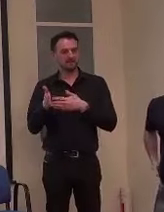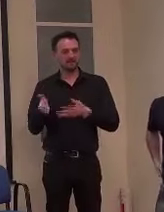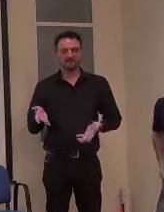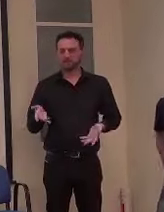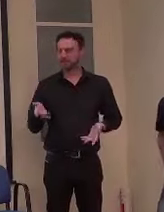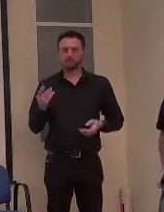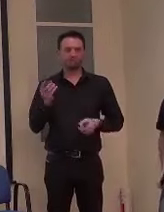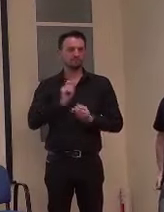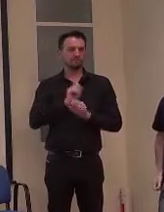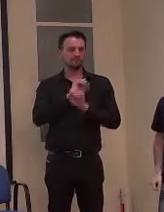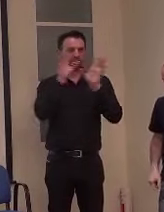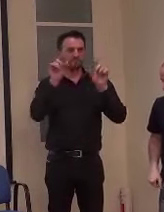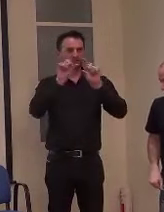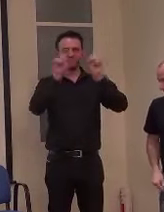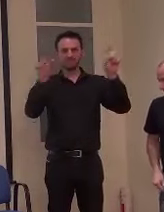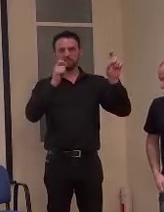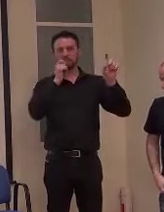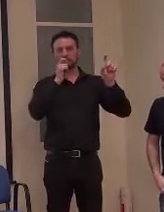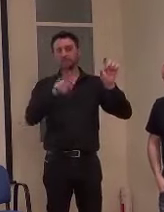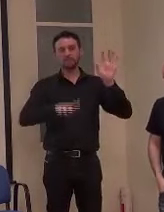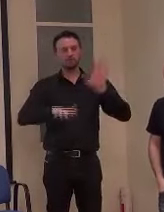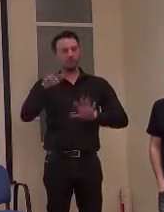el título